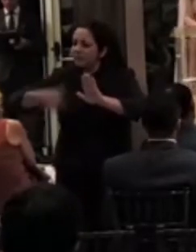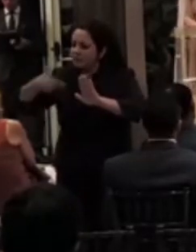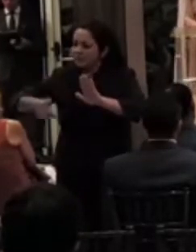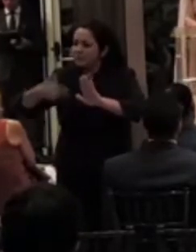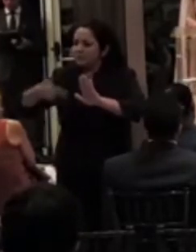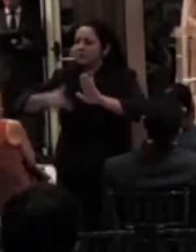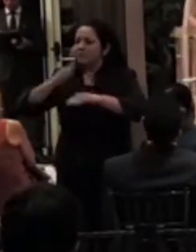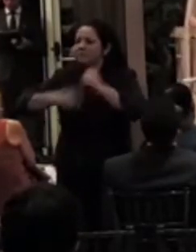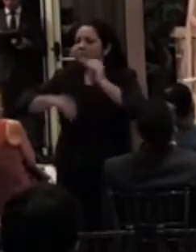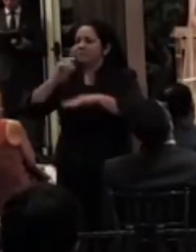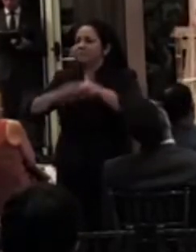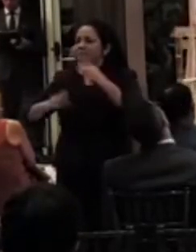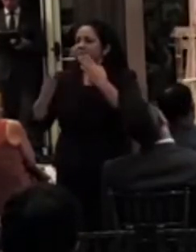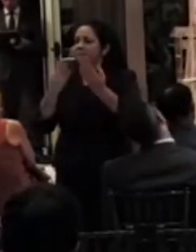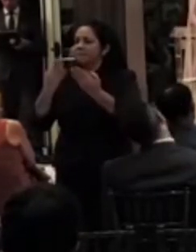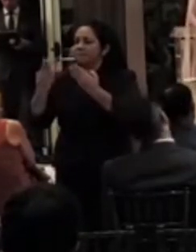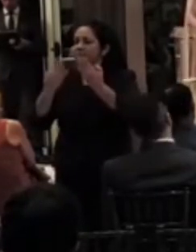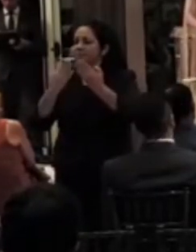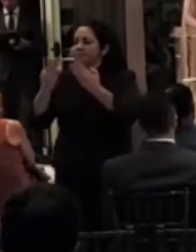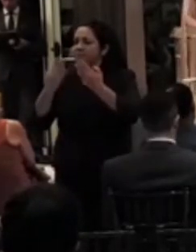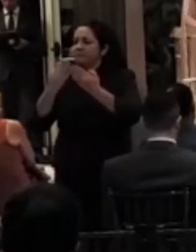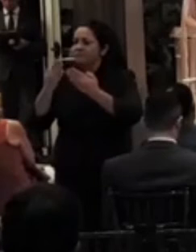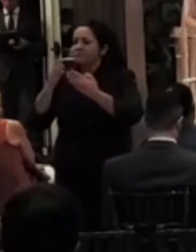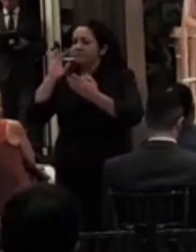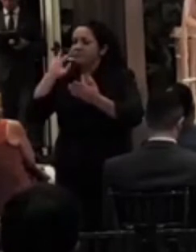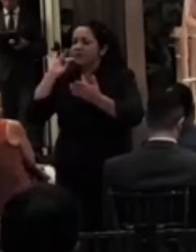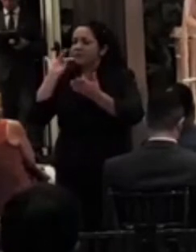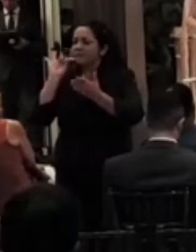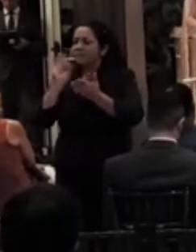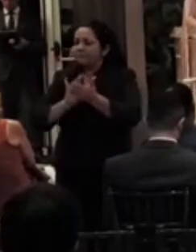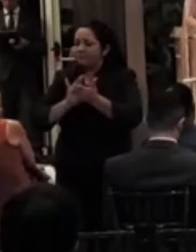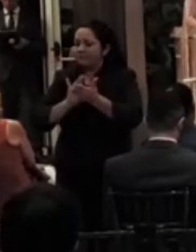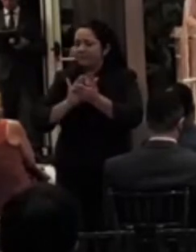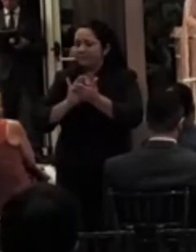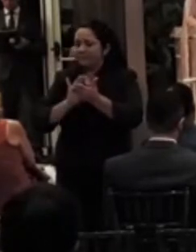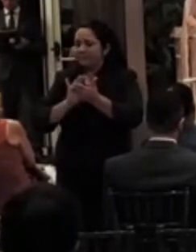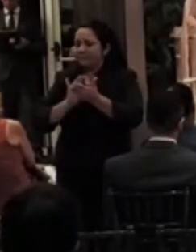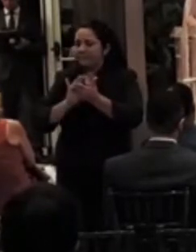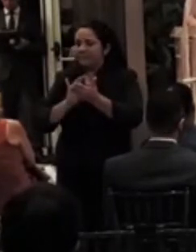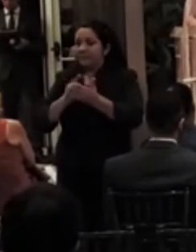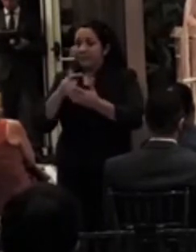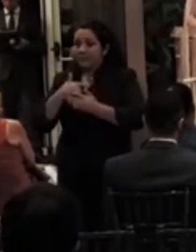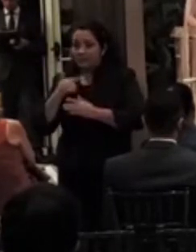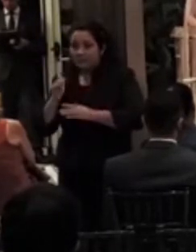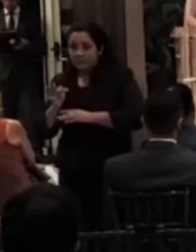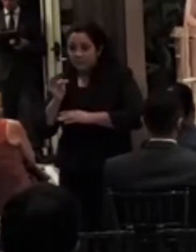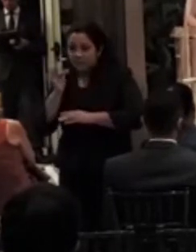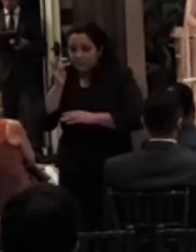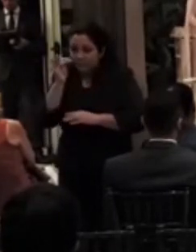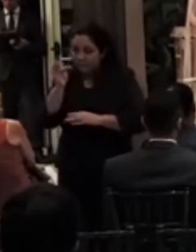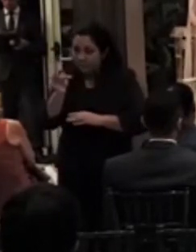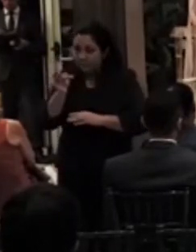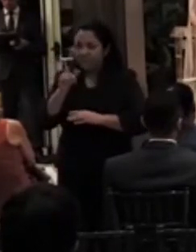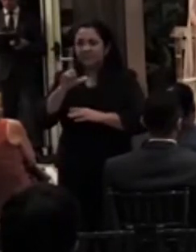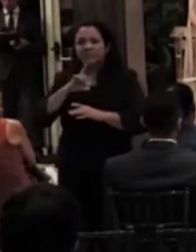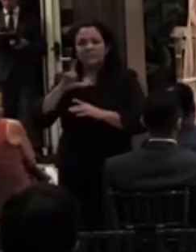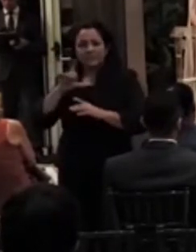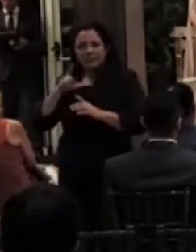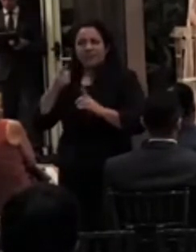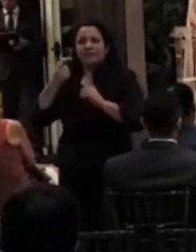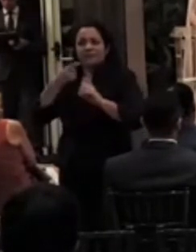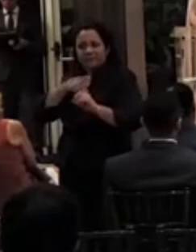o seu fazer na afirmação da dignidade humana. Temos pela frente o desafio de